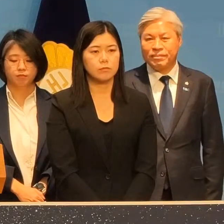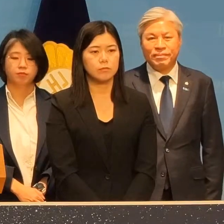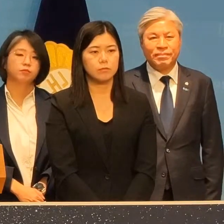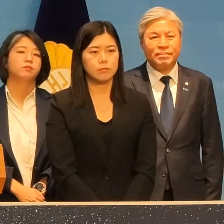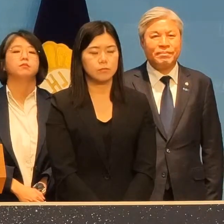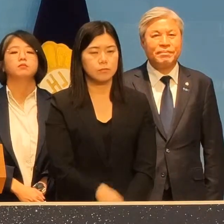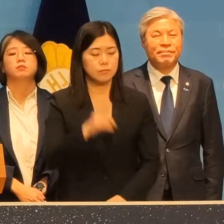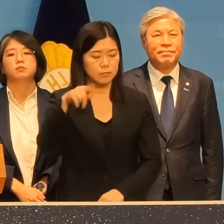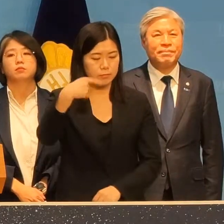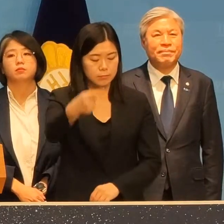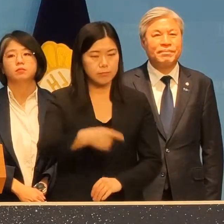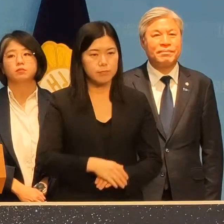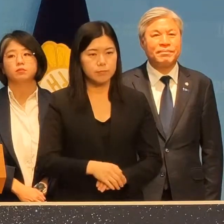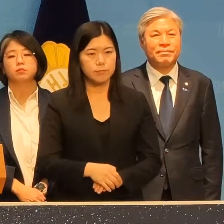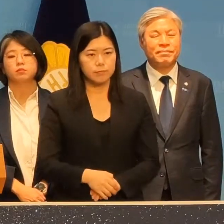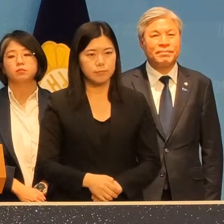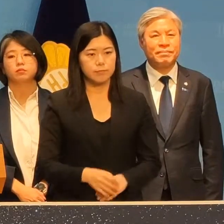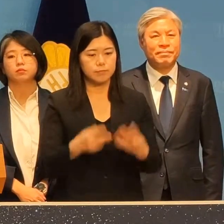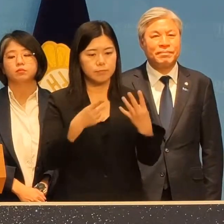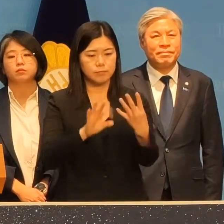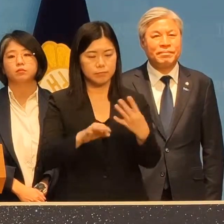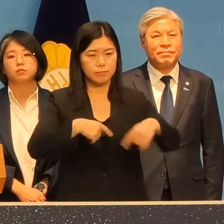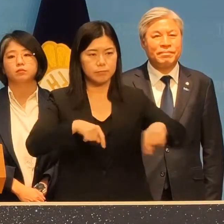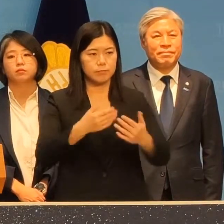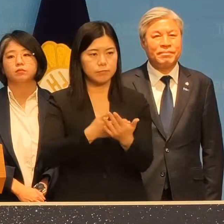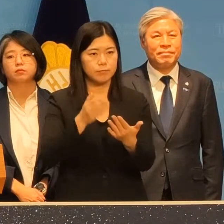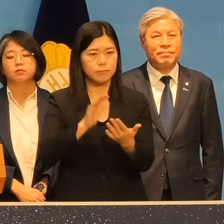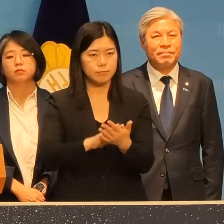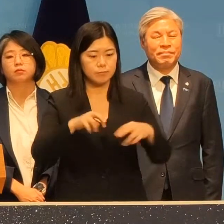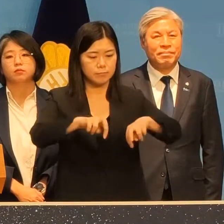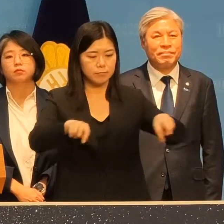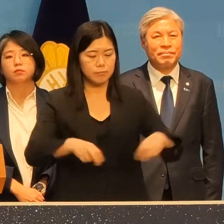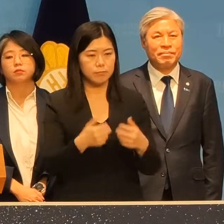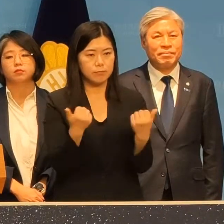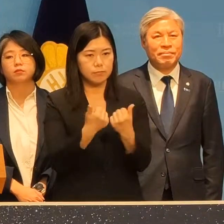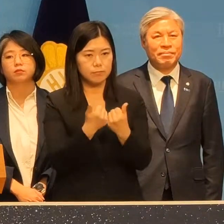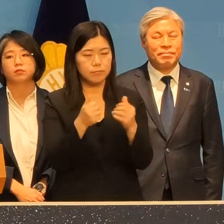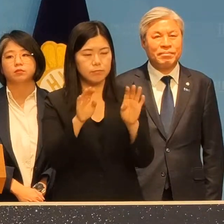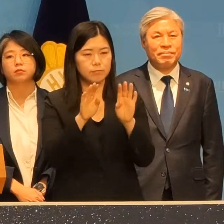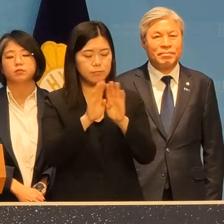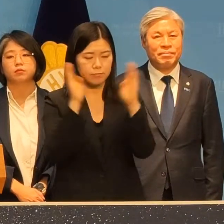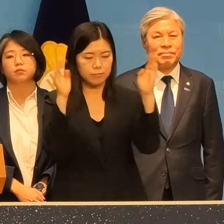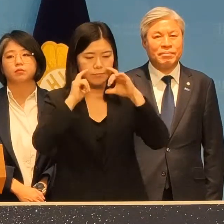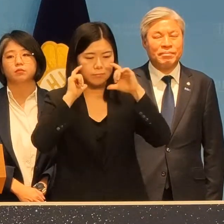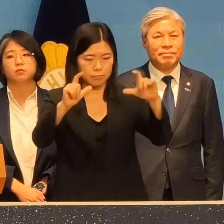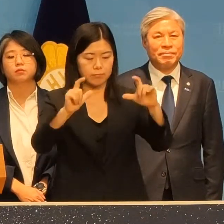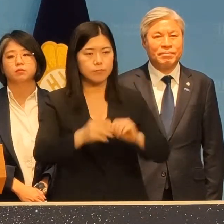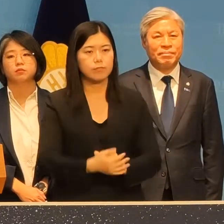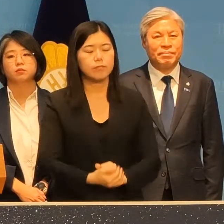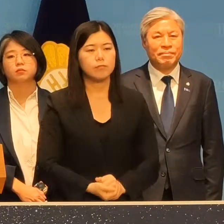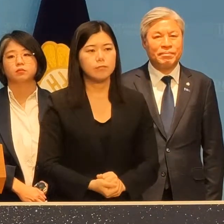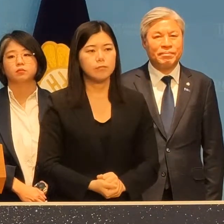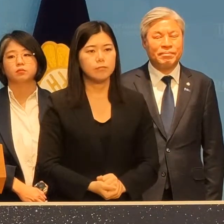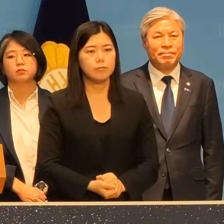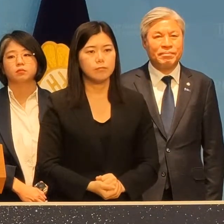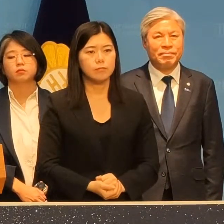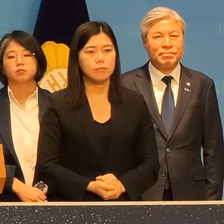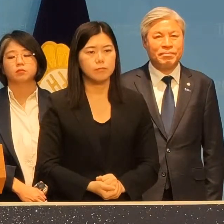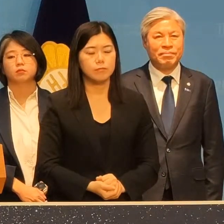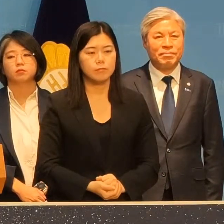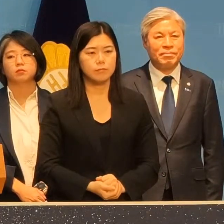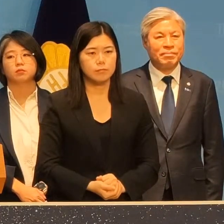네, 다음으로는 개혁진보사당 정치개혁 연석회의 출범 선언문 낭독을 하도록 하겠습니다. 출범